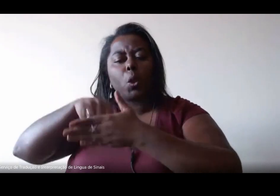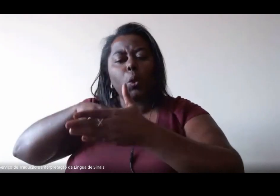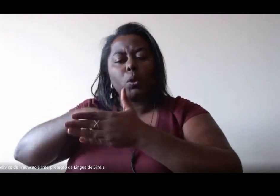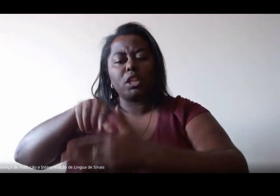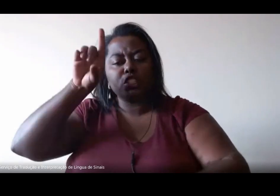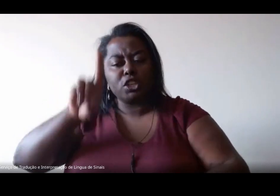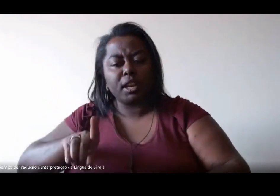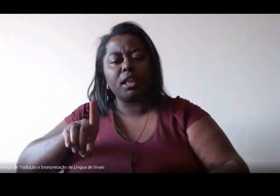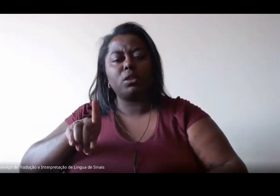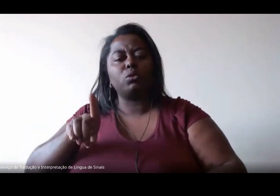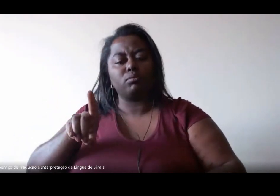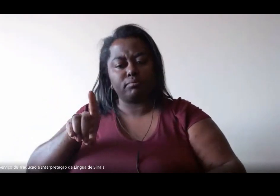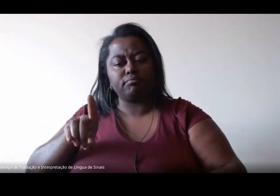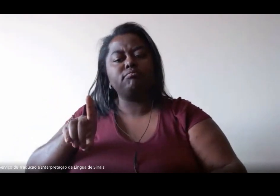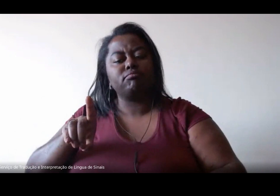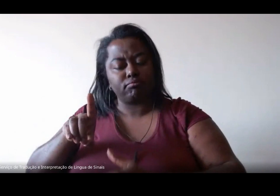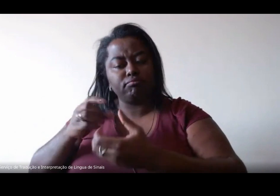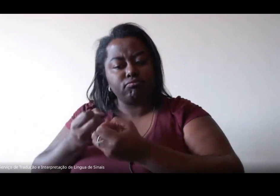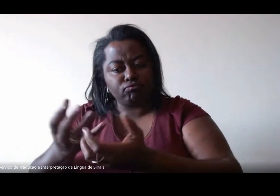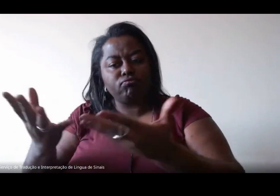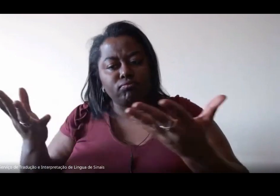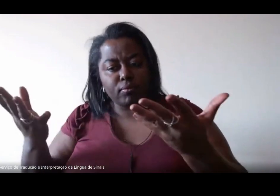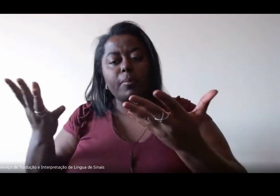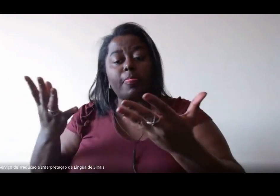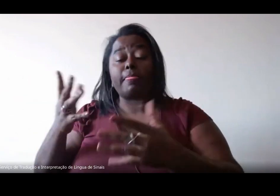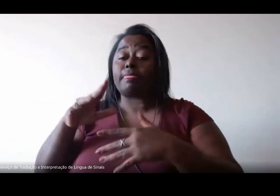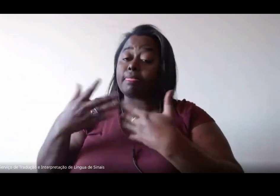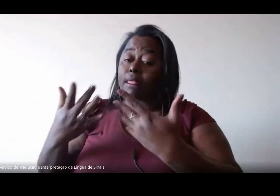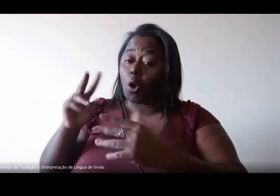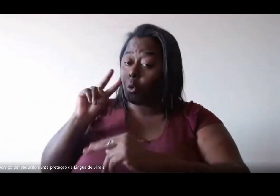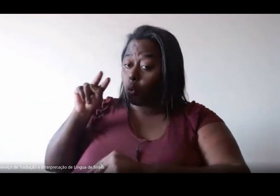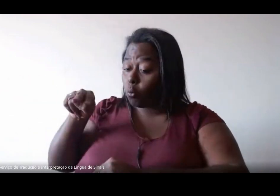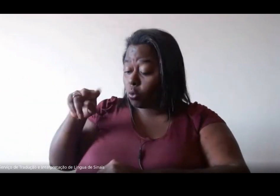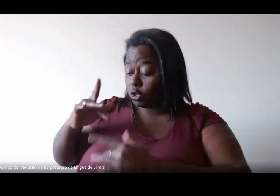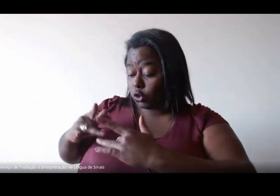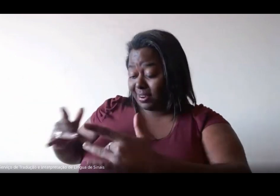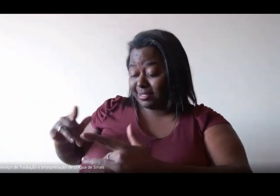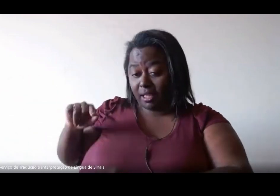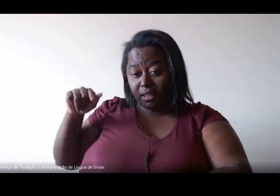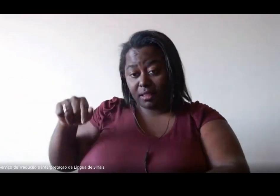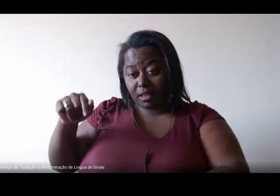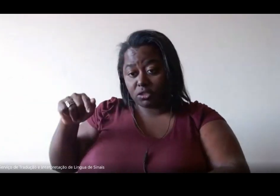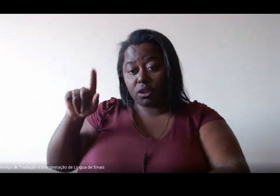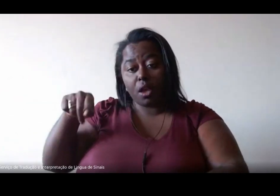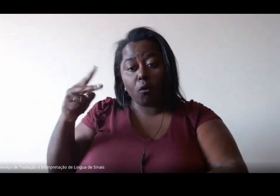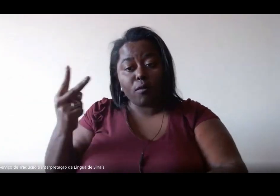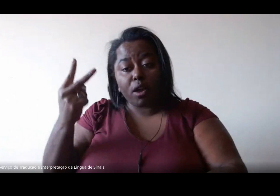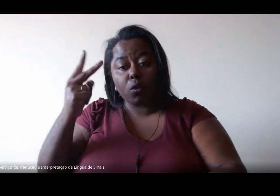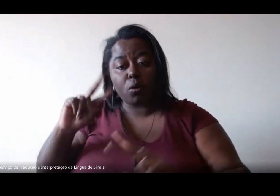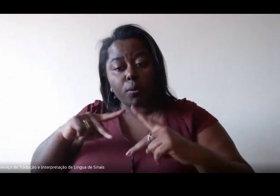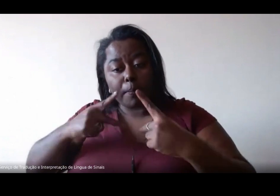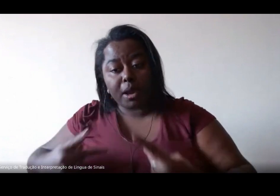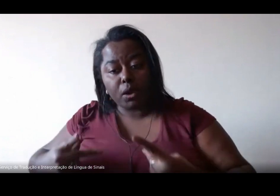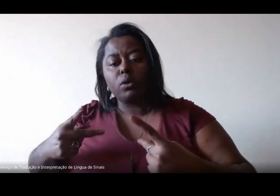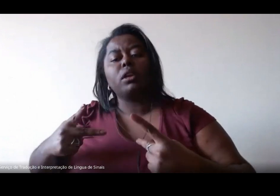direitos emancipatórios, né? A solidariedade, então, vista desse ponto de vista, é um valor humanista